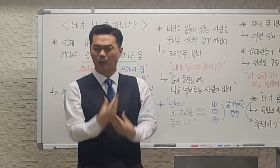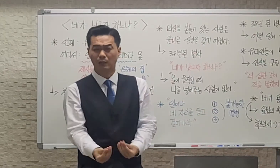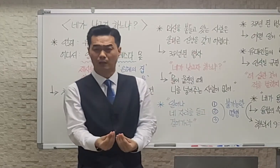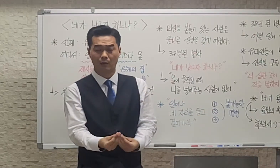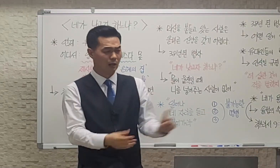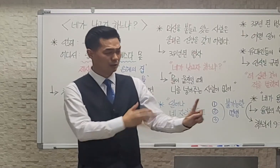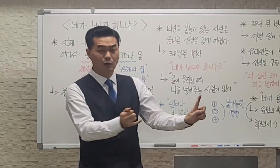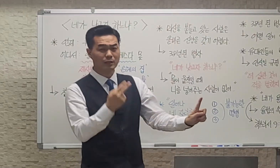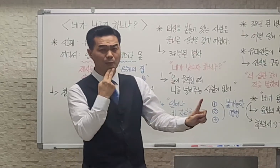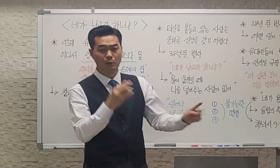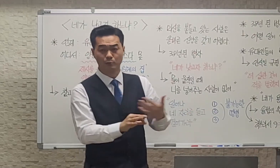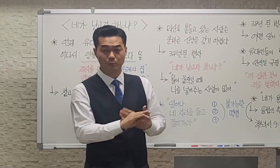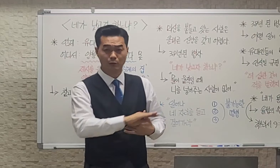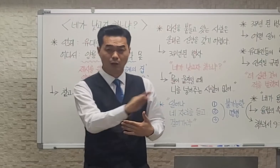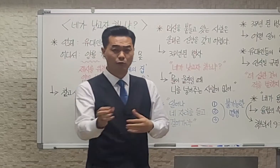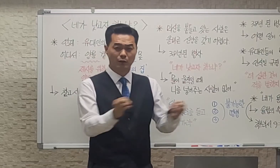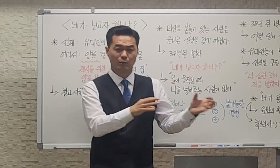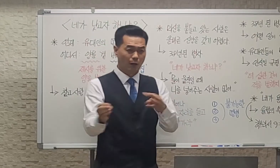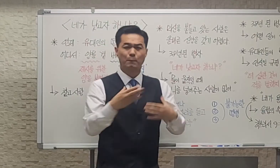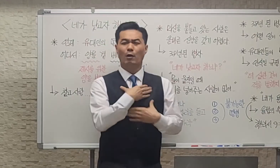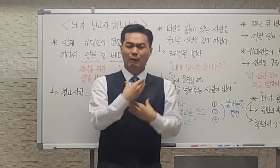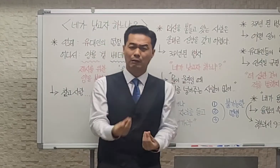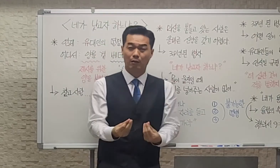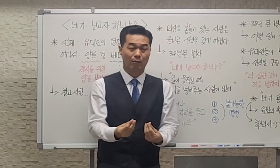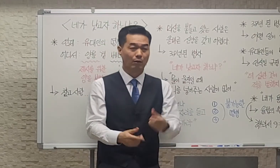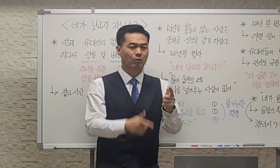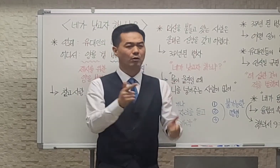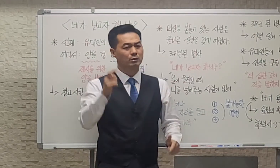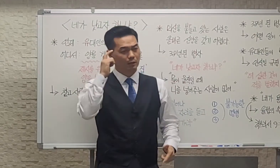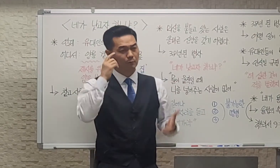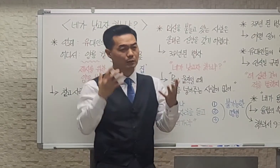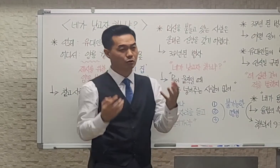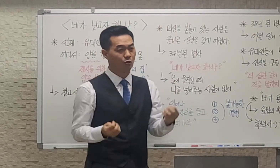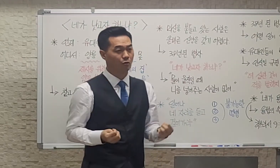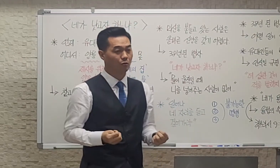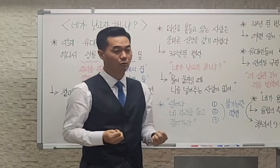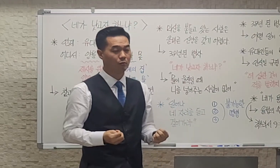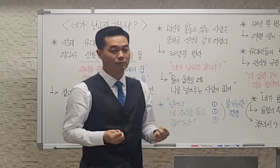편한데, 저 한 사람만 없으면 우리는 편한데, 여러 가지 생각 많죠.